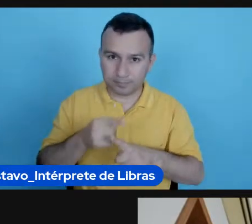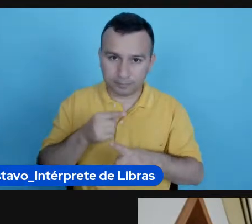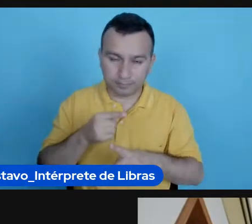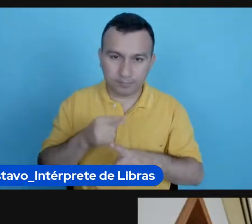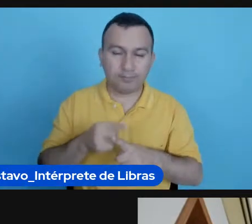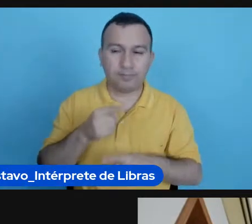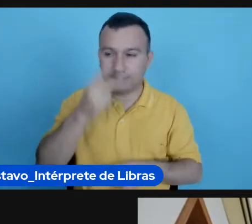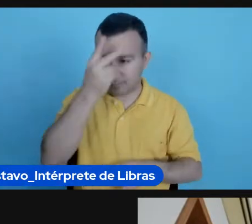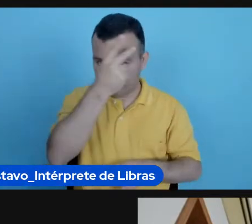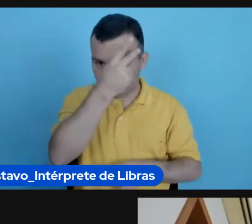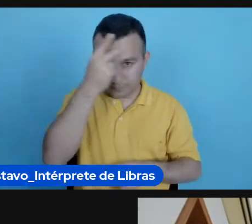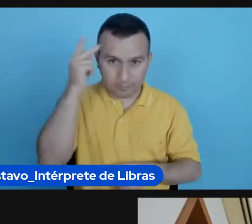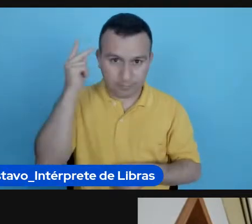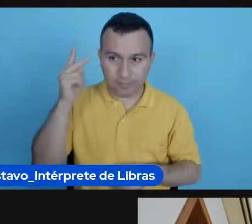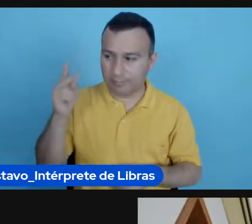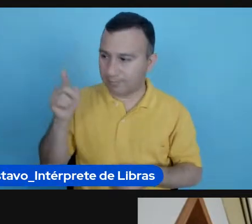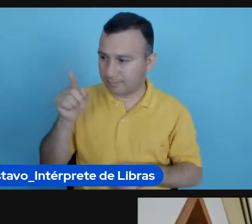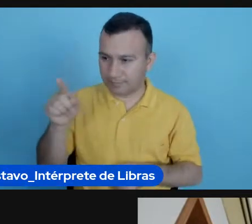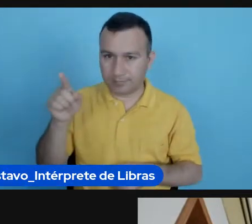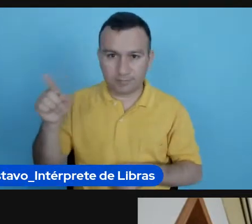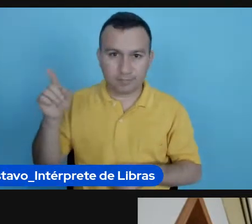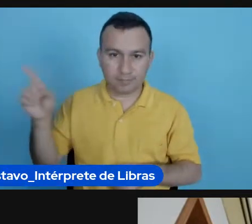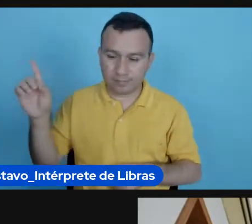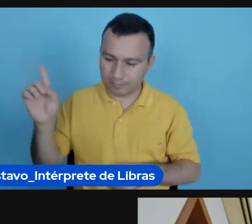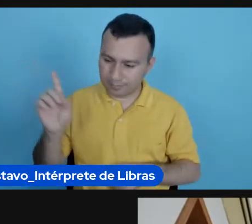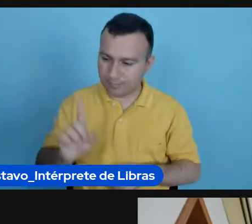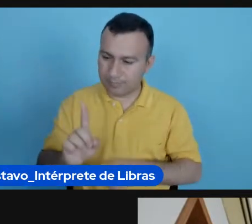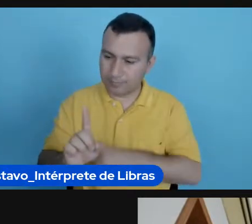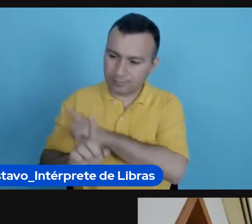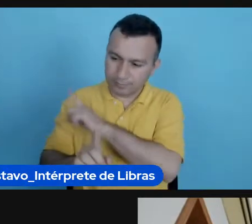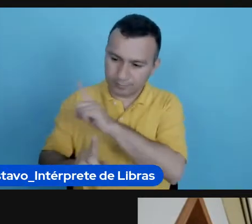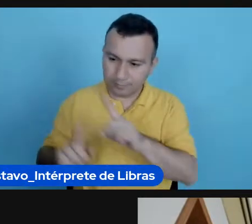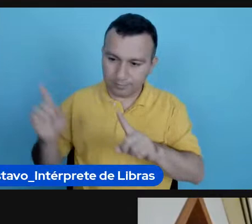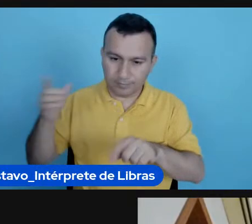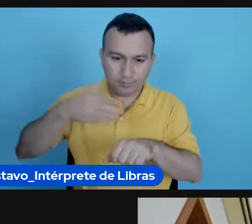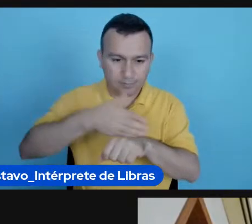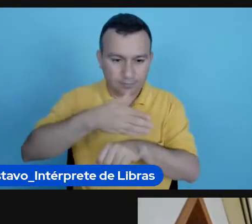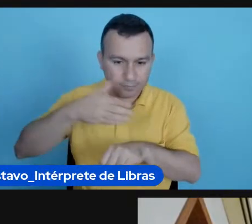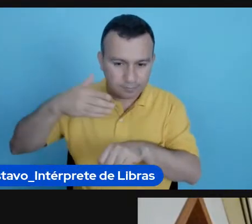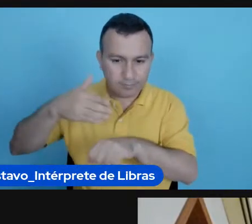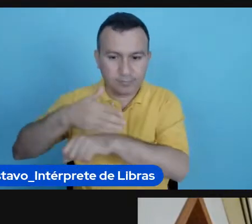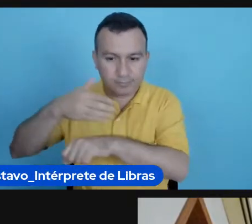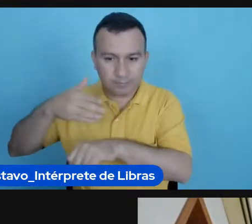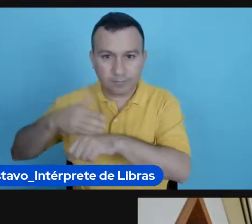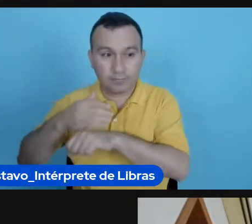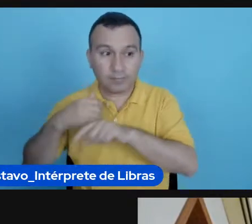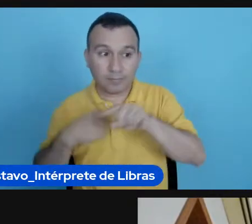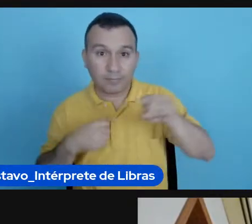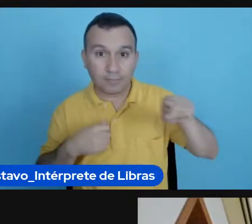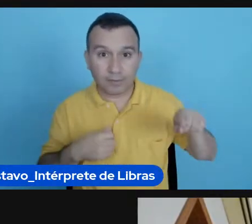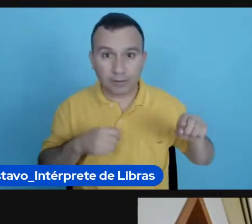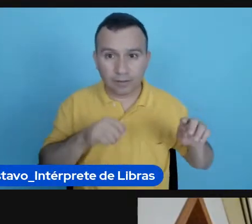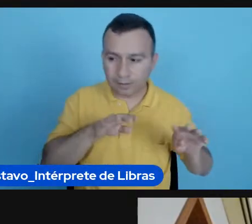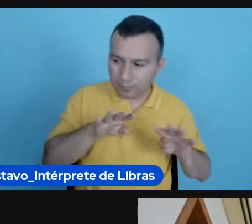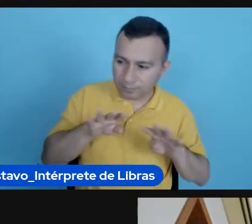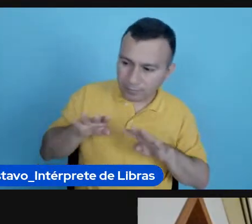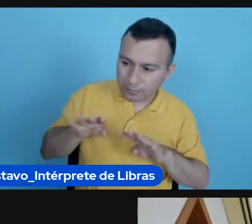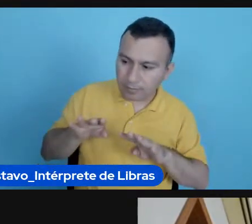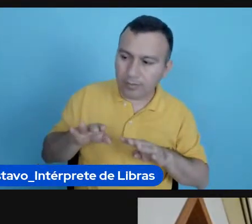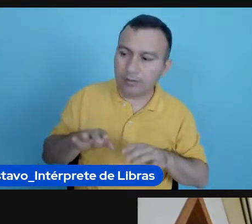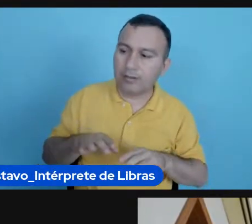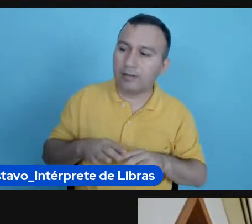elas vão sendo vistas como seres humanos de direito, né? Como a Sandra diz, de